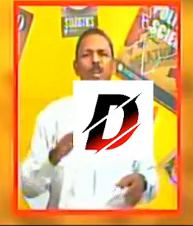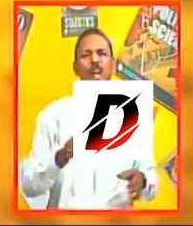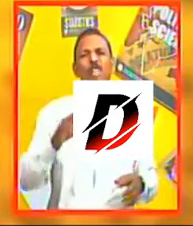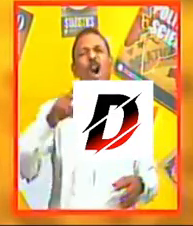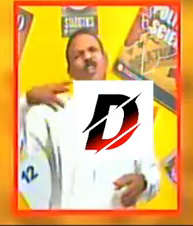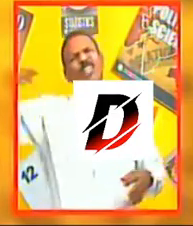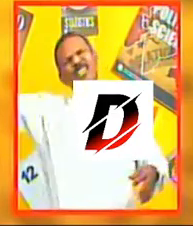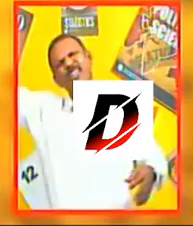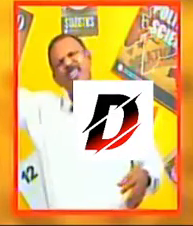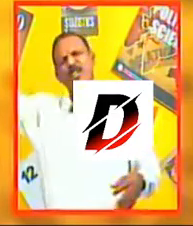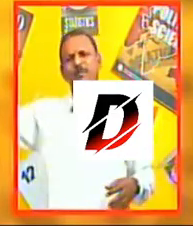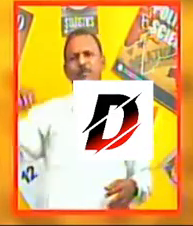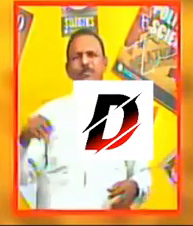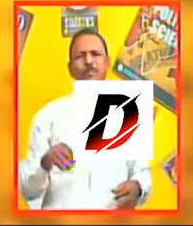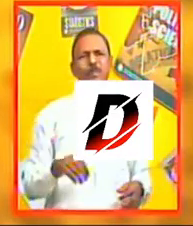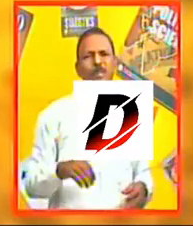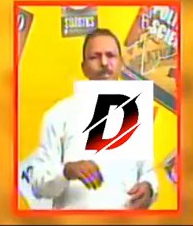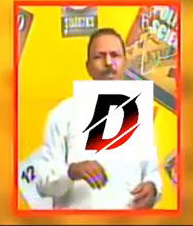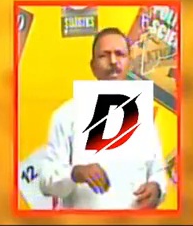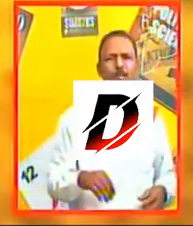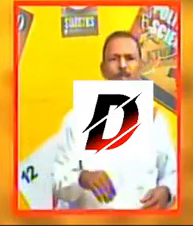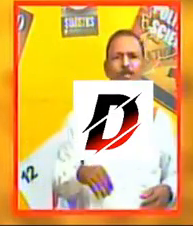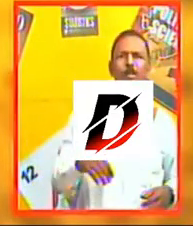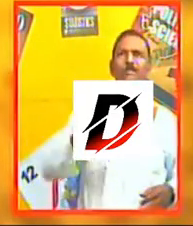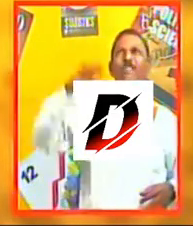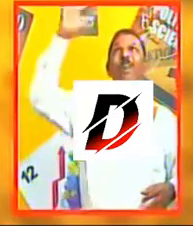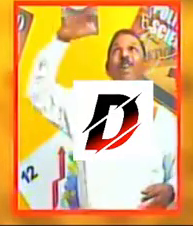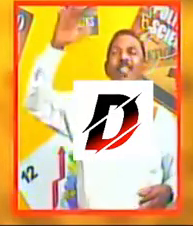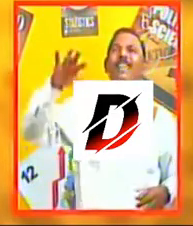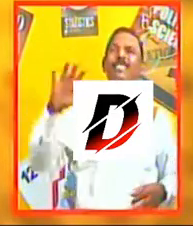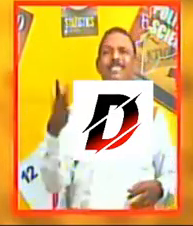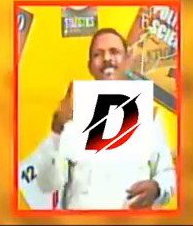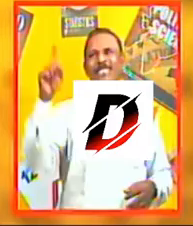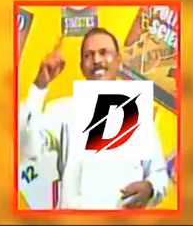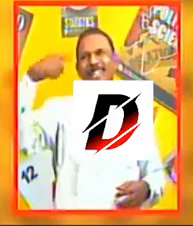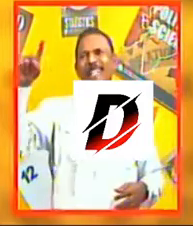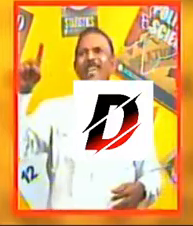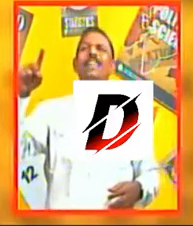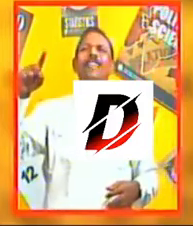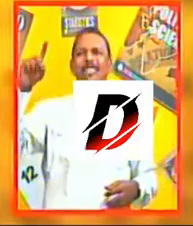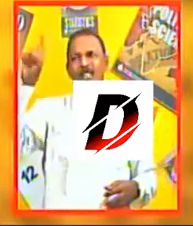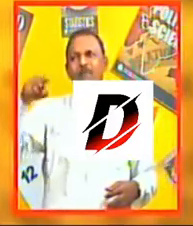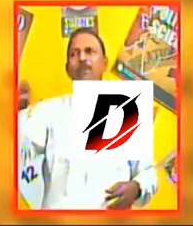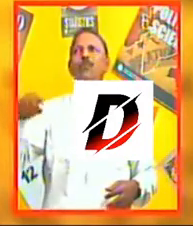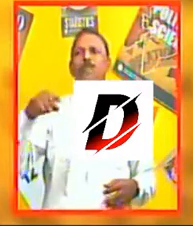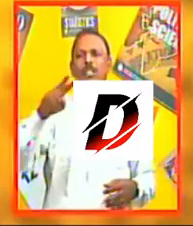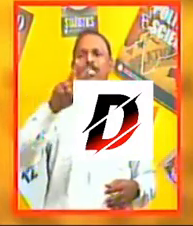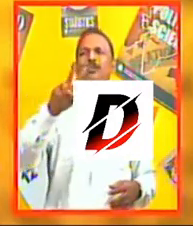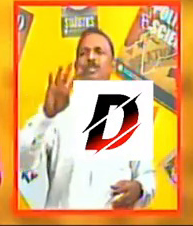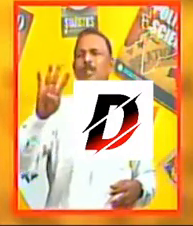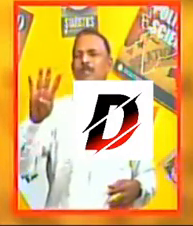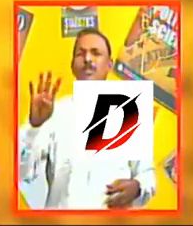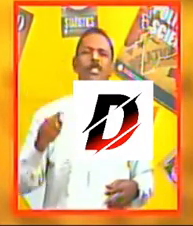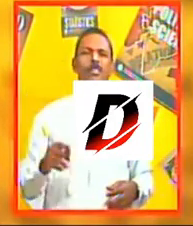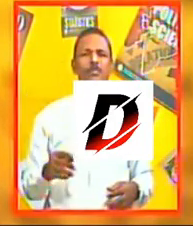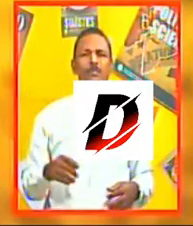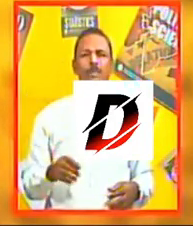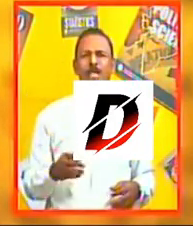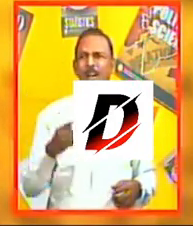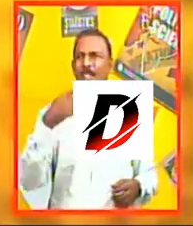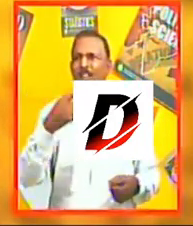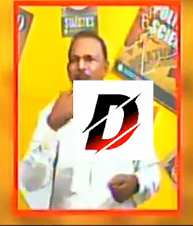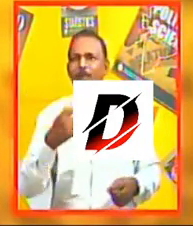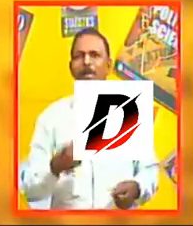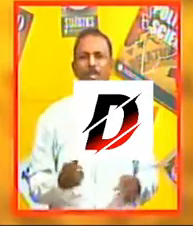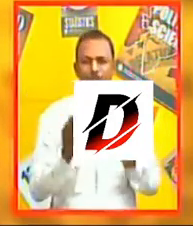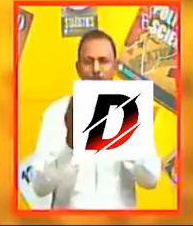காலநிலை, வெதர்னா வானிலை. அப்போ வானிலை சரியில்லை அப்படின்னு சொல்கிறதான் சரியான ஒன்று. சரி,